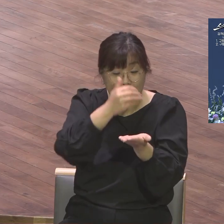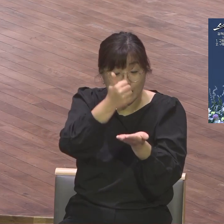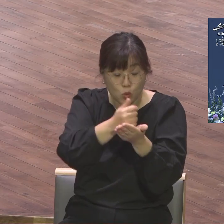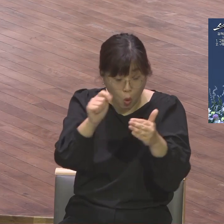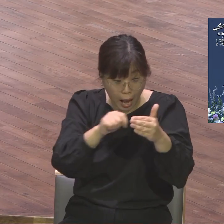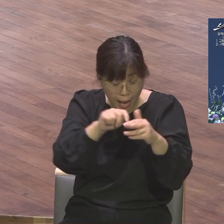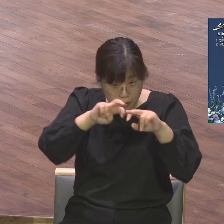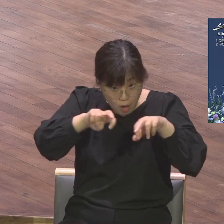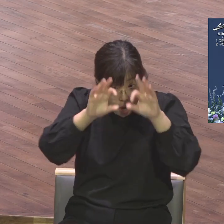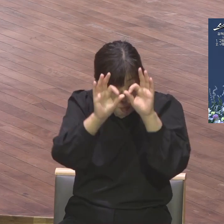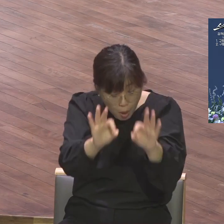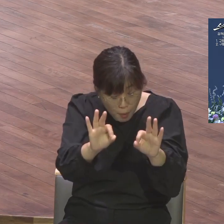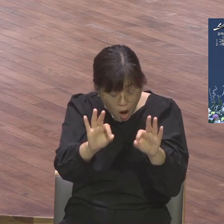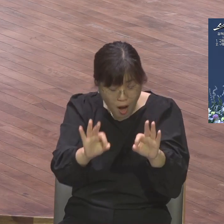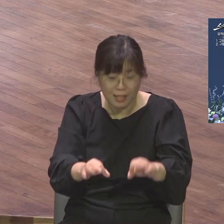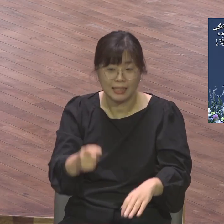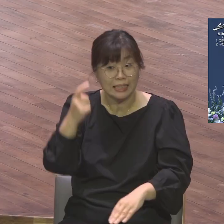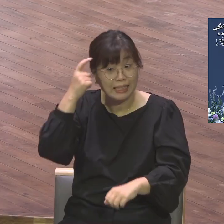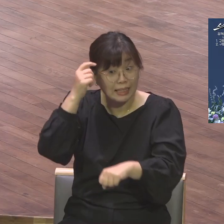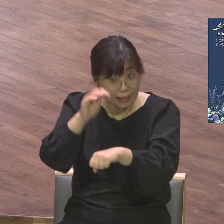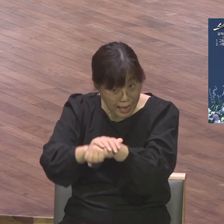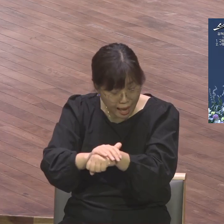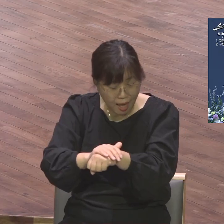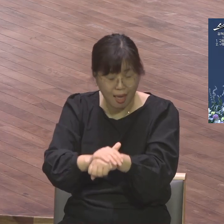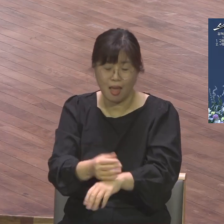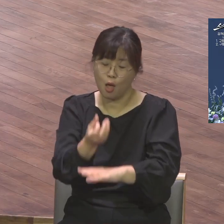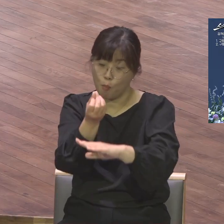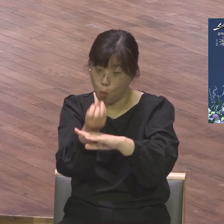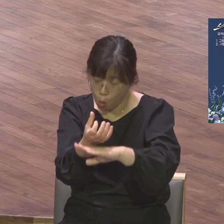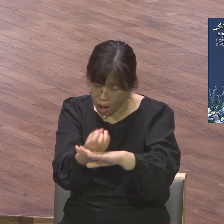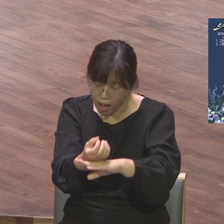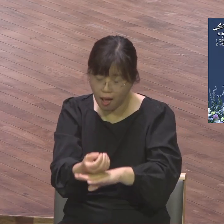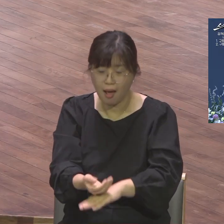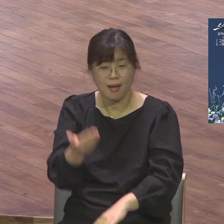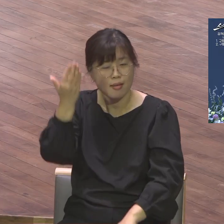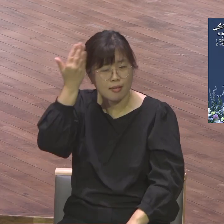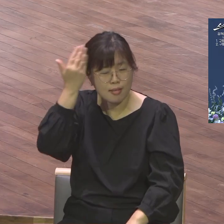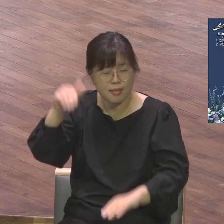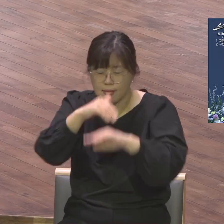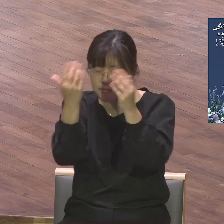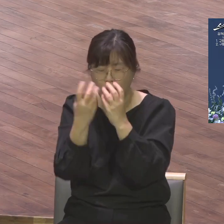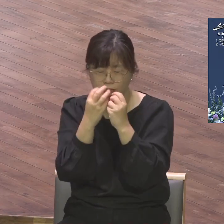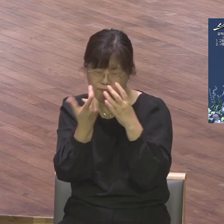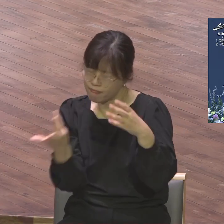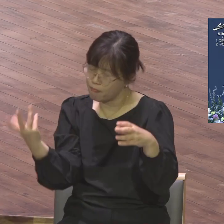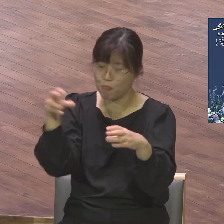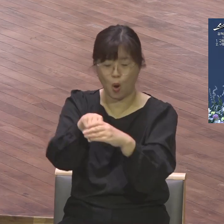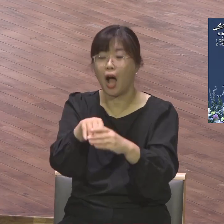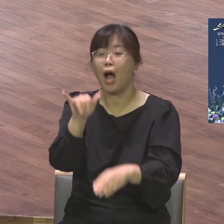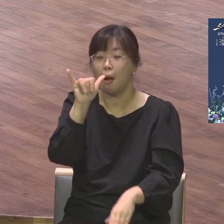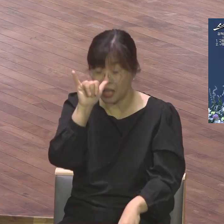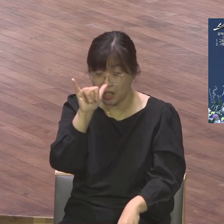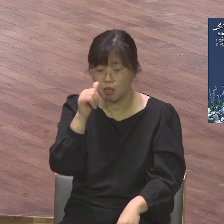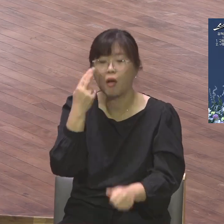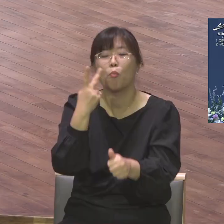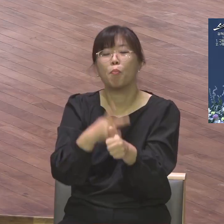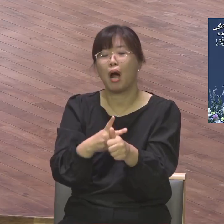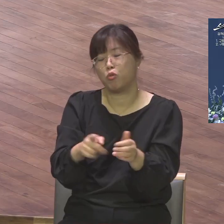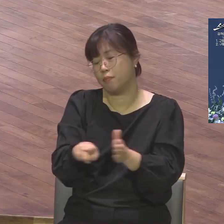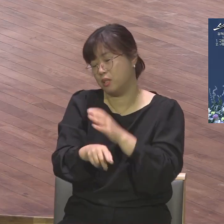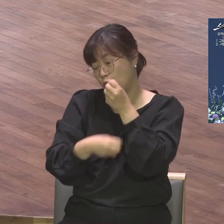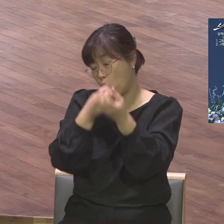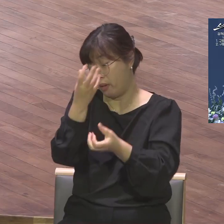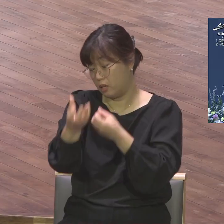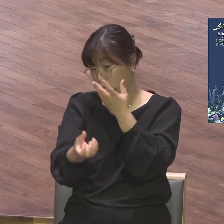그리스도 안에 다 감추어져 있다. 그걸 강조하고 있어요. 신앙생활은 이 맛을 보는 게